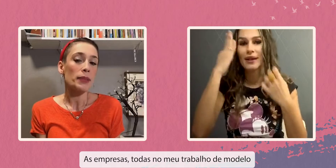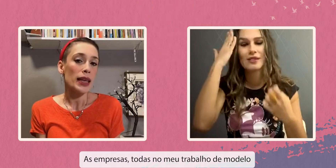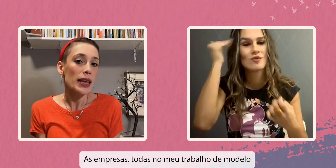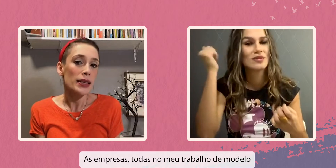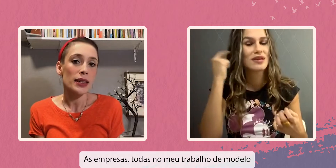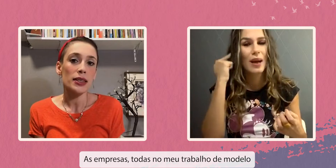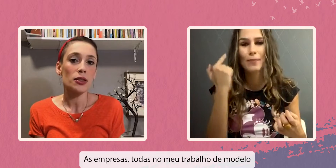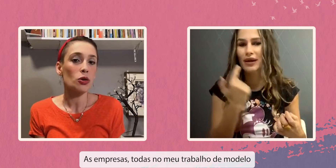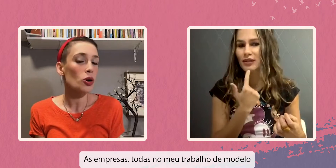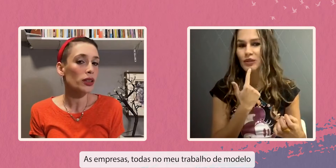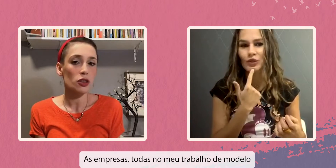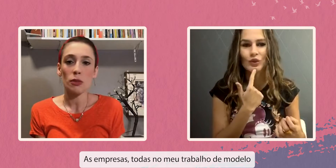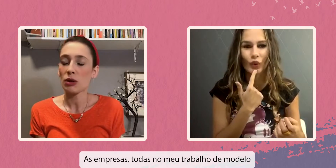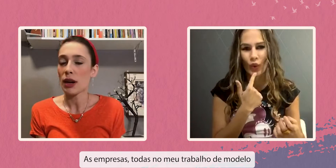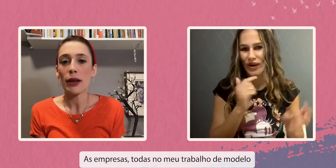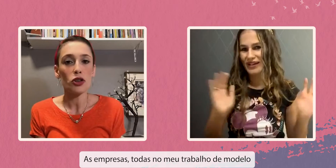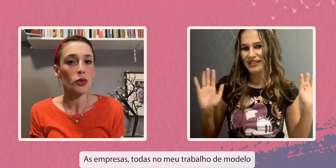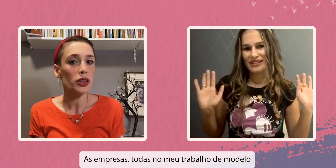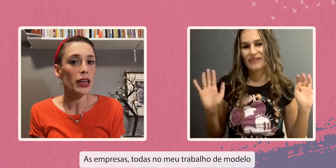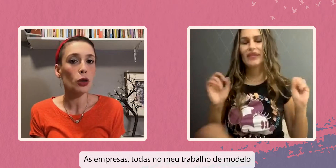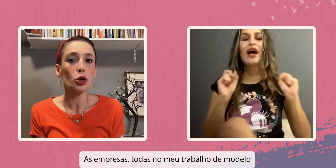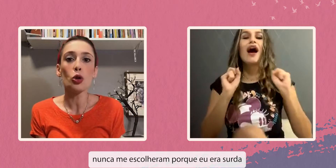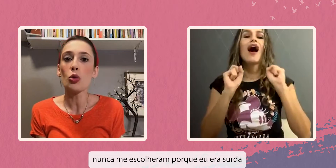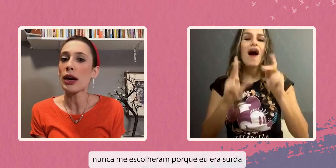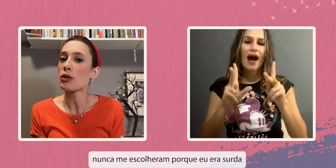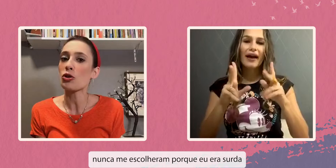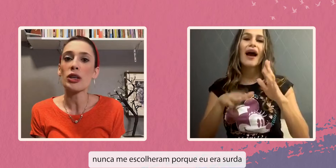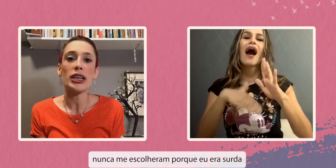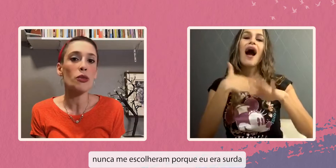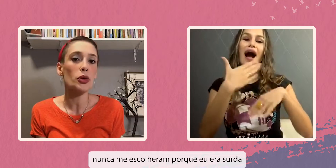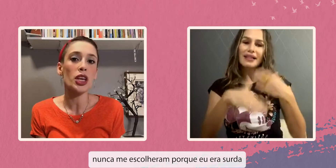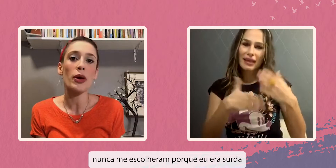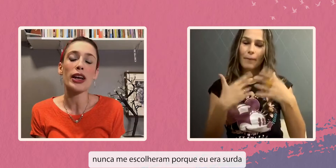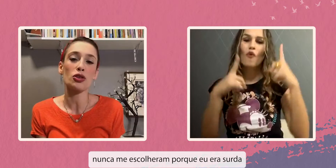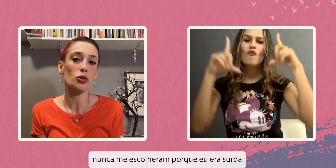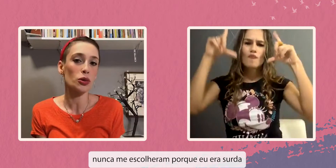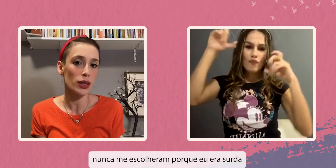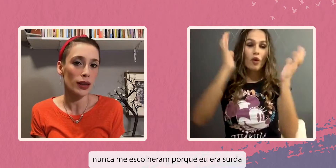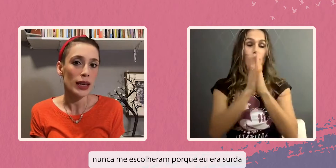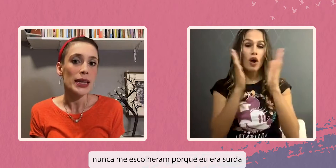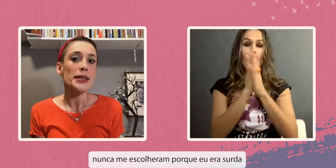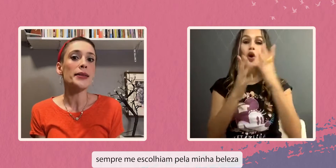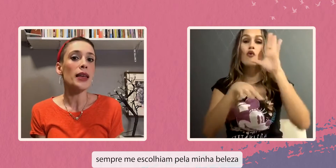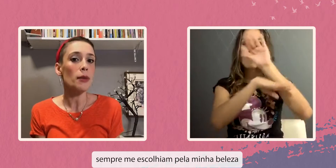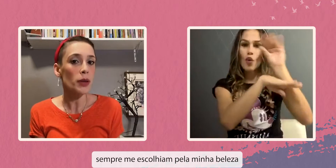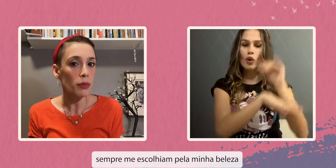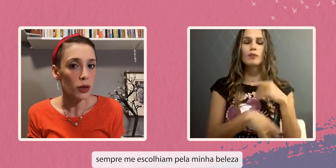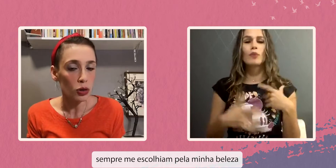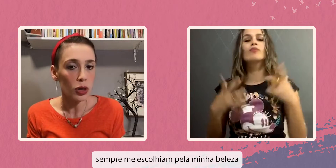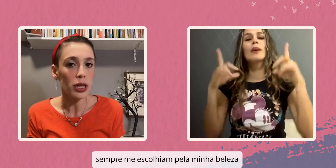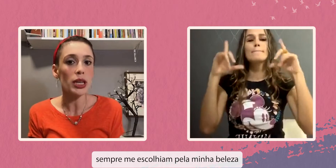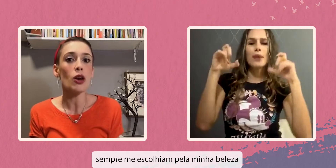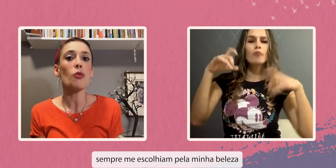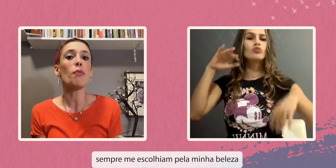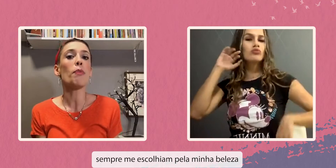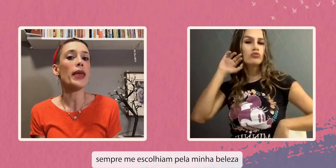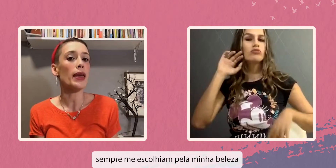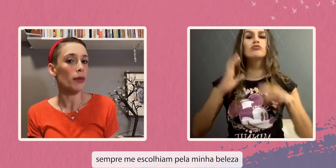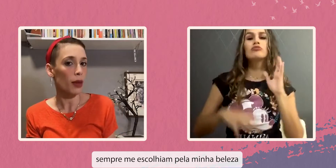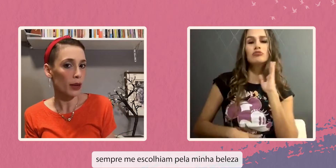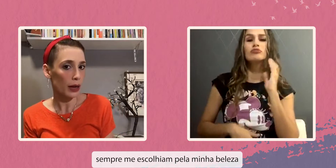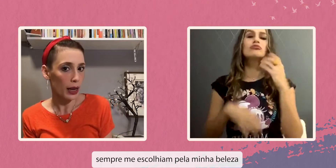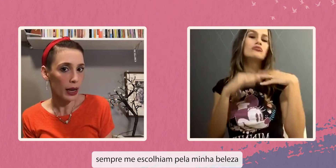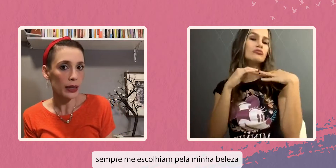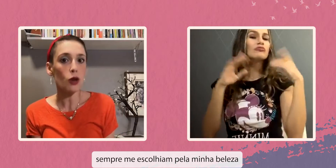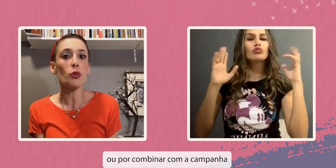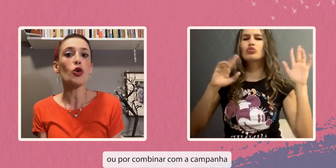As empresas todas no meu trabalho de modelo nunca me escolheram porque eu era surda. Sempre me escolhiam pela